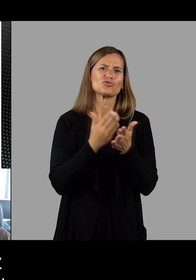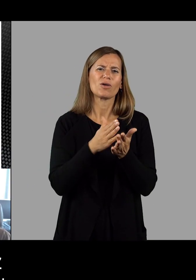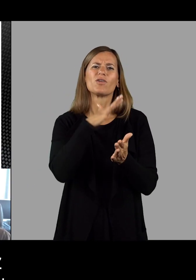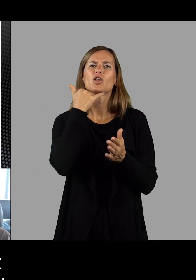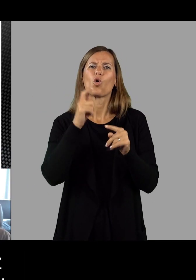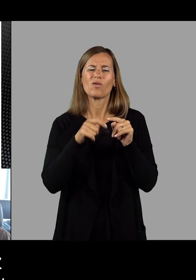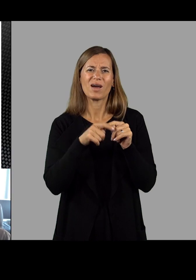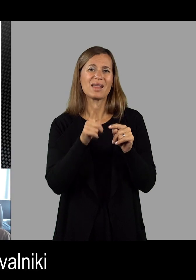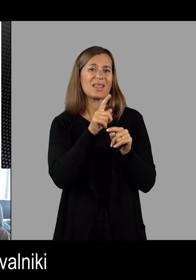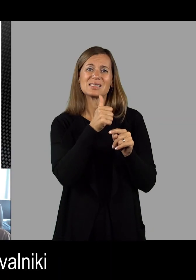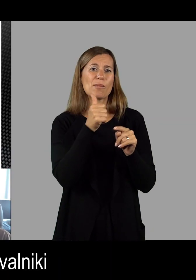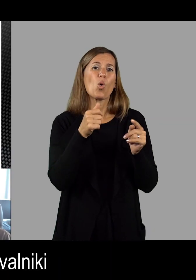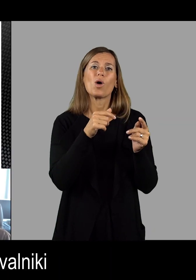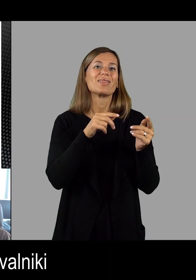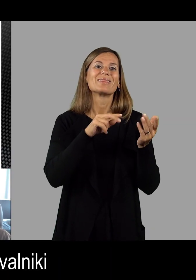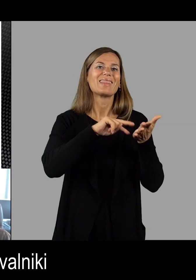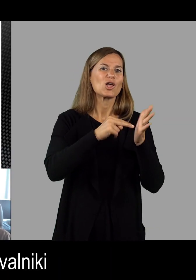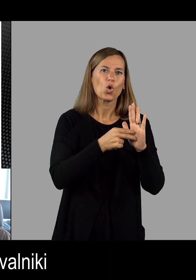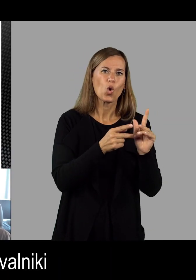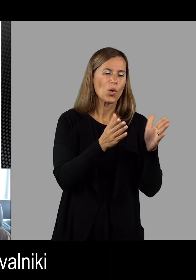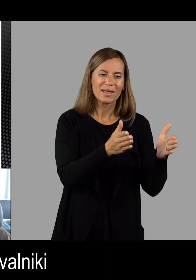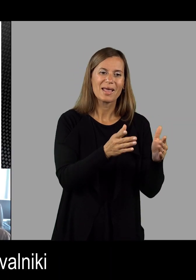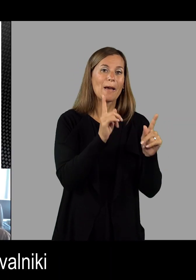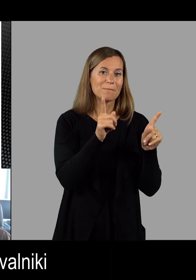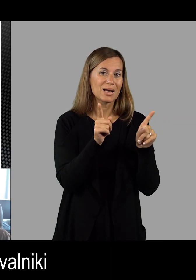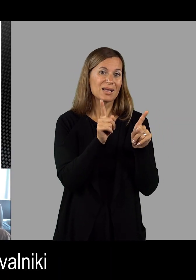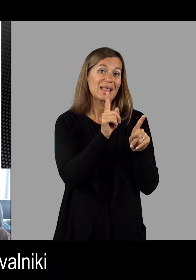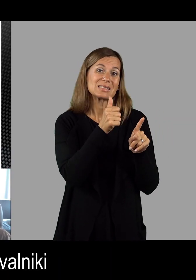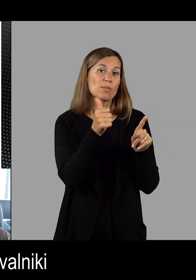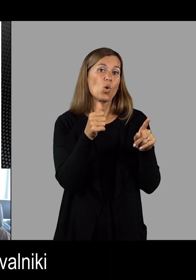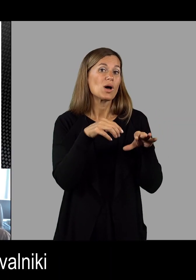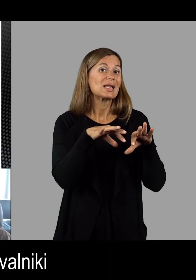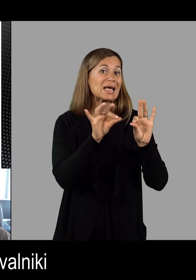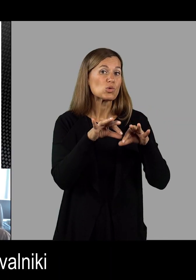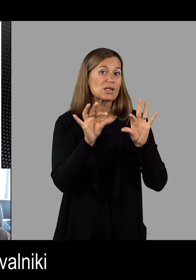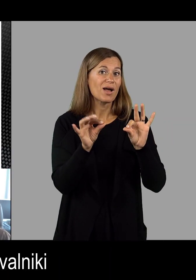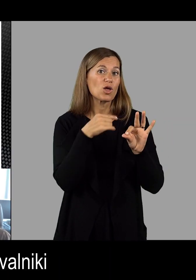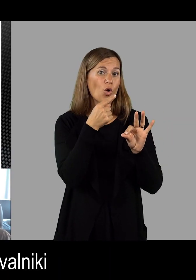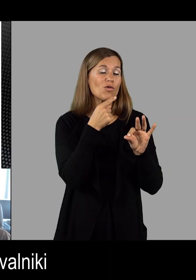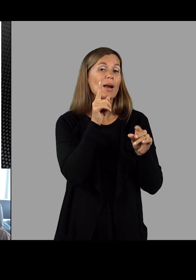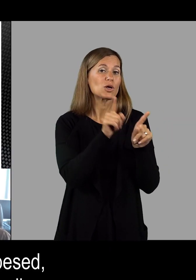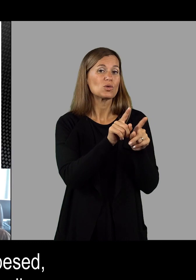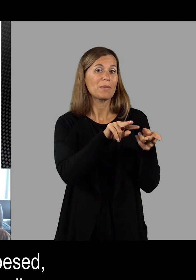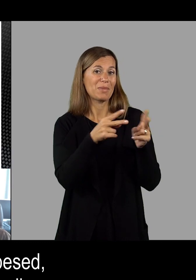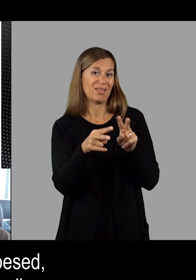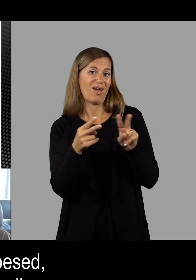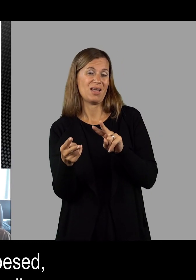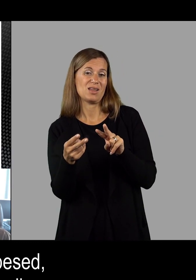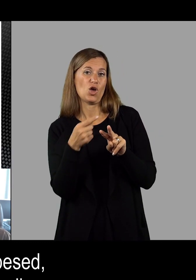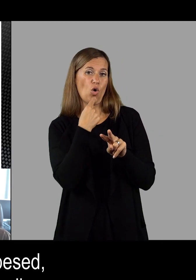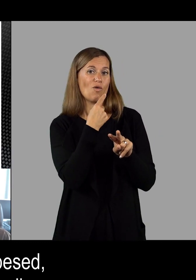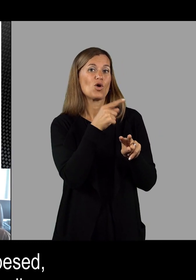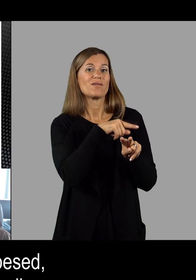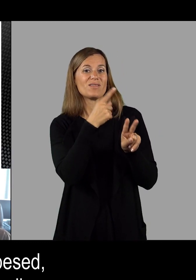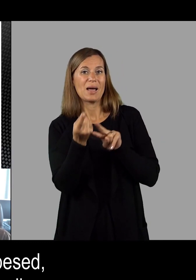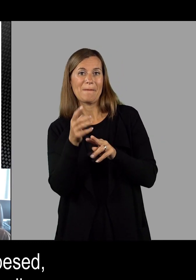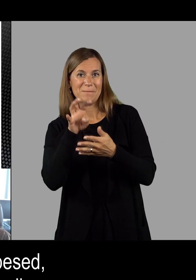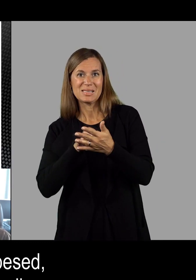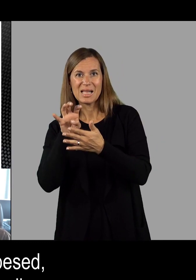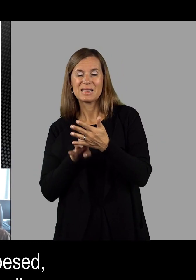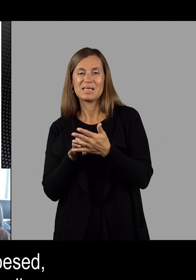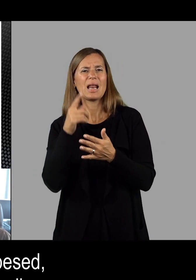z govornimi tehnologijami, ampak ne samo z razpoznavalniki govora, torej pretvarjanje govora v